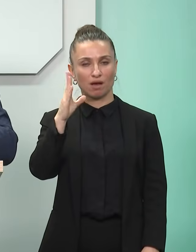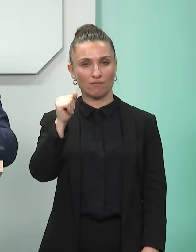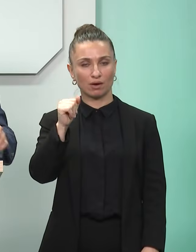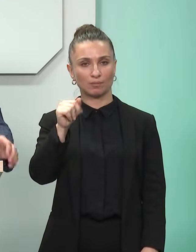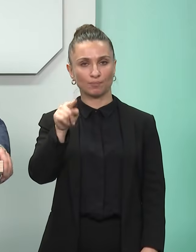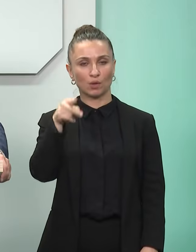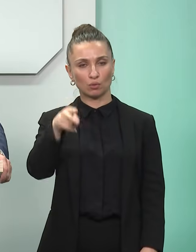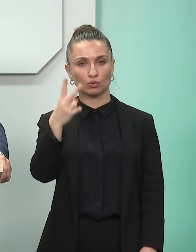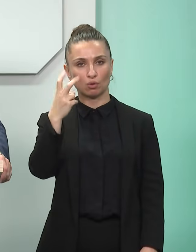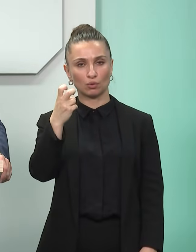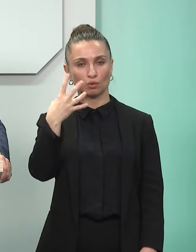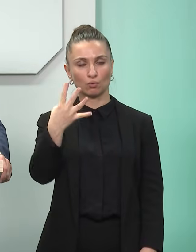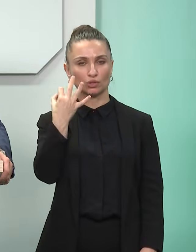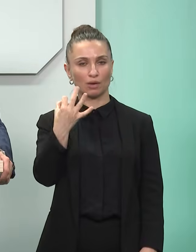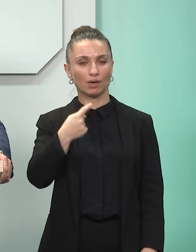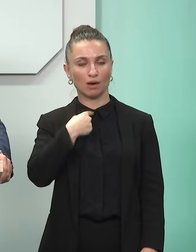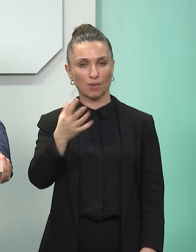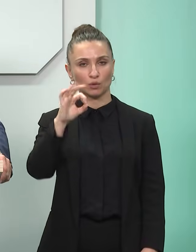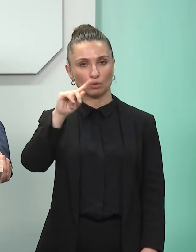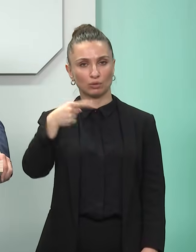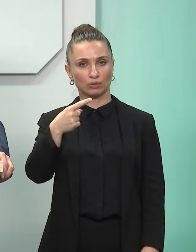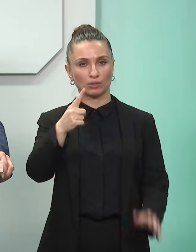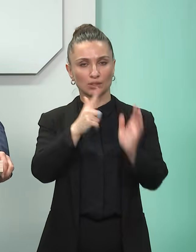ბოკელავაძე 2243 ხმა